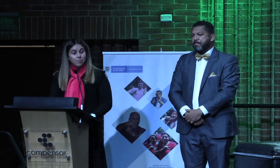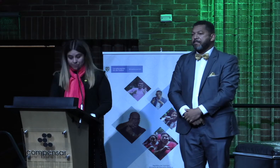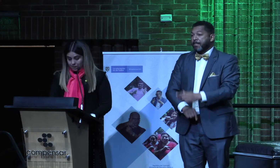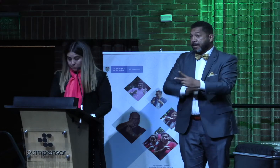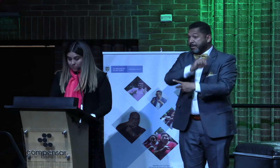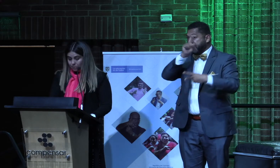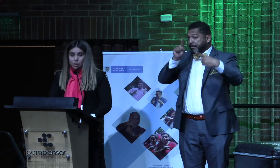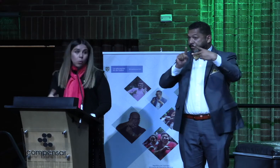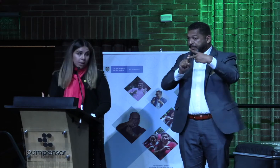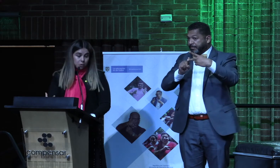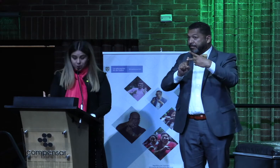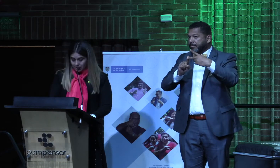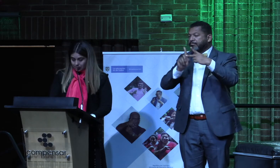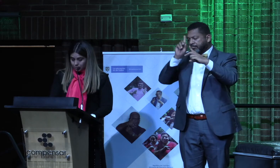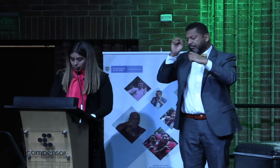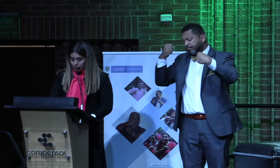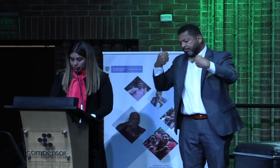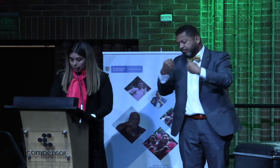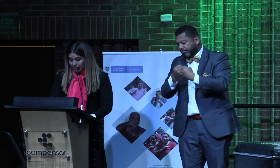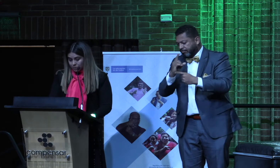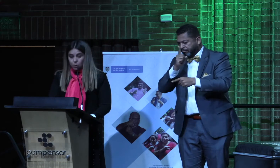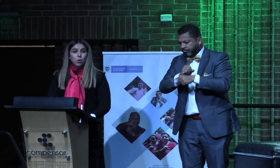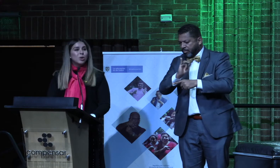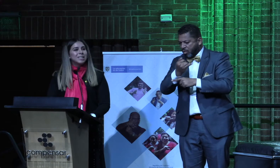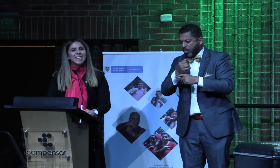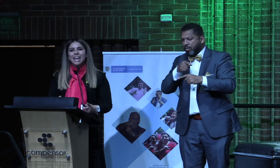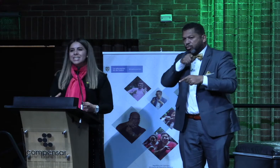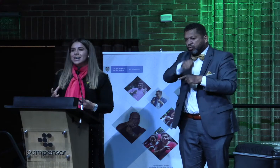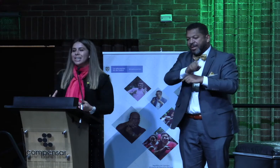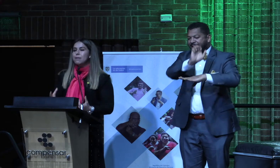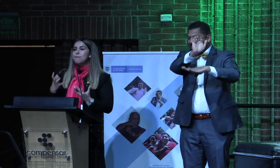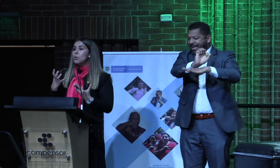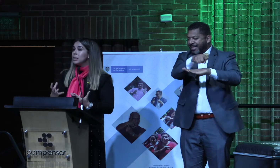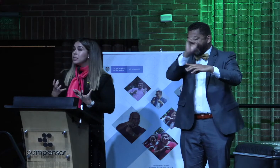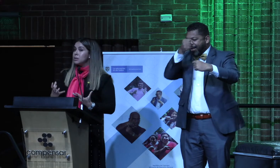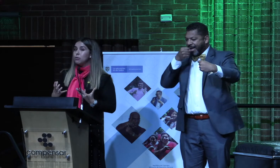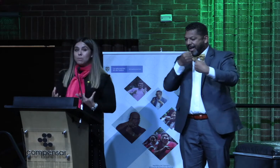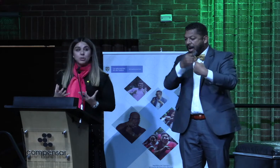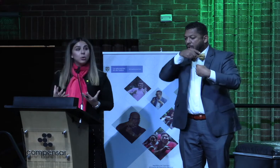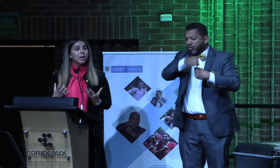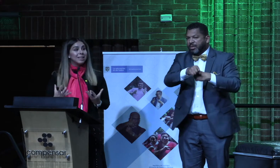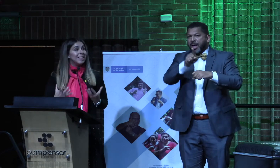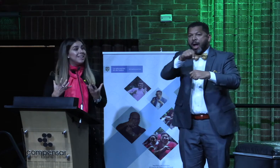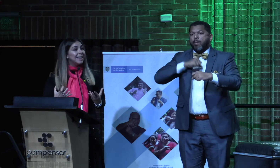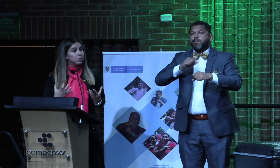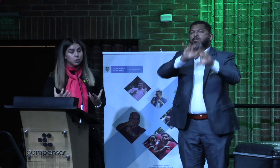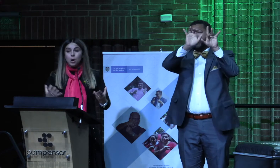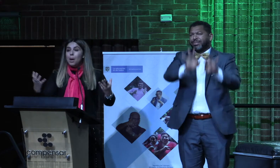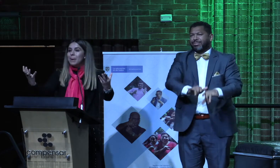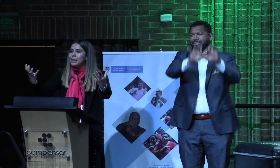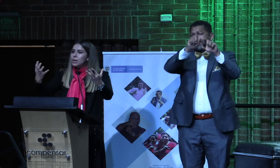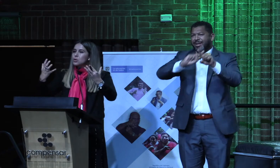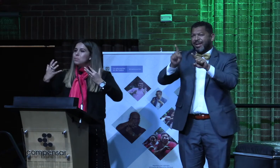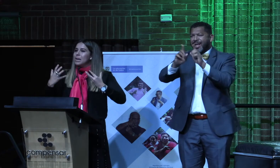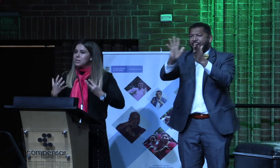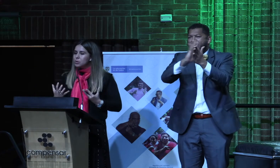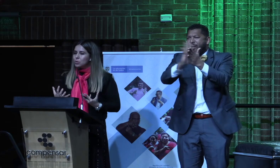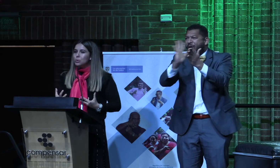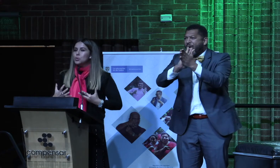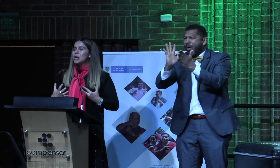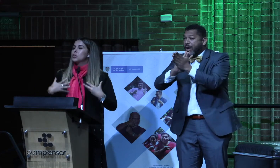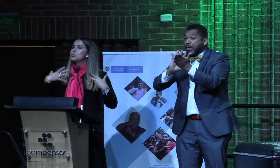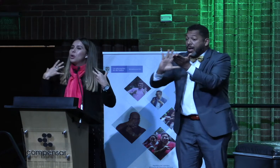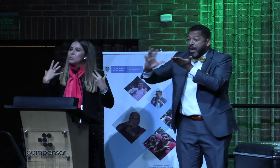segundo lugar, firmamos acuerdos o realizamos acuerdos de cooperación con entidades que tienen fuentes de información, que tienen datos, para que nos